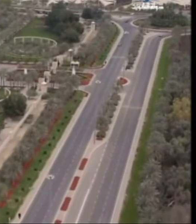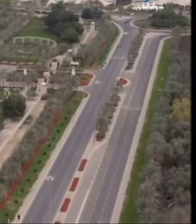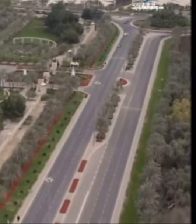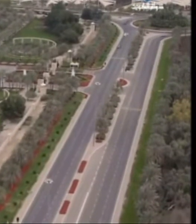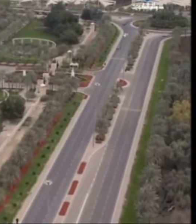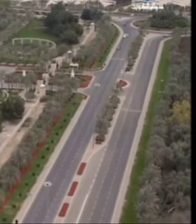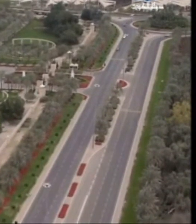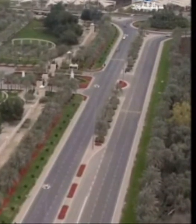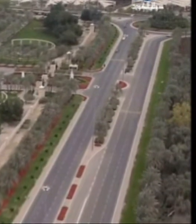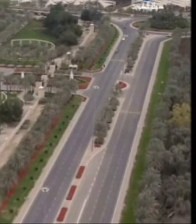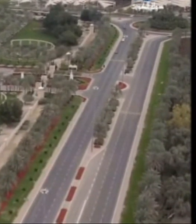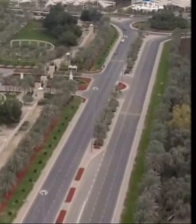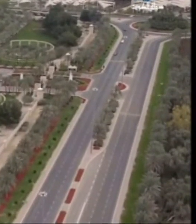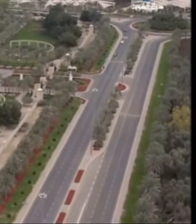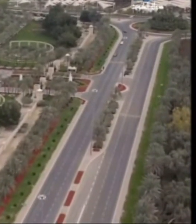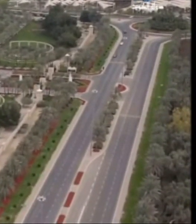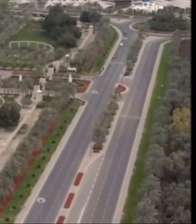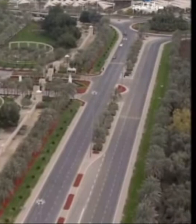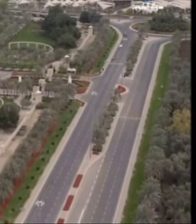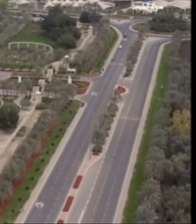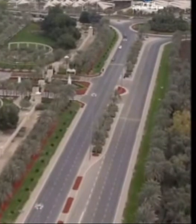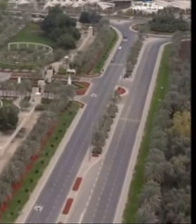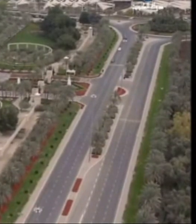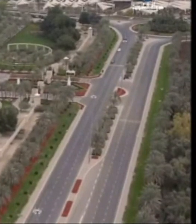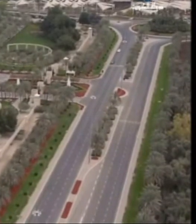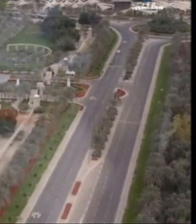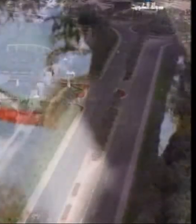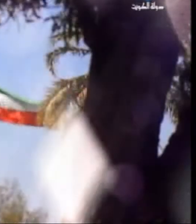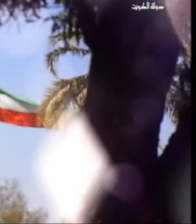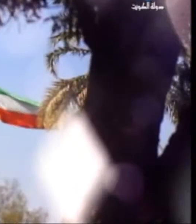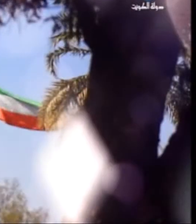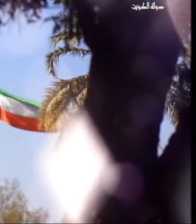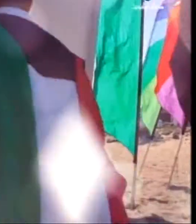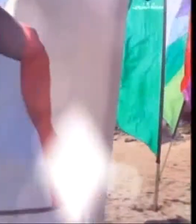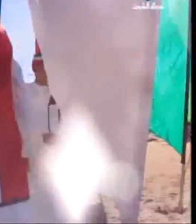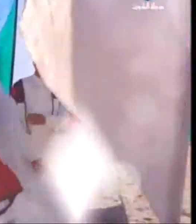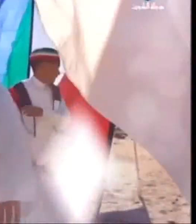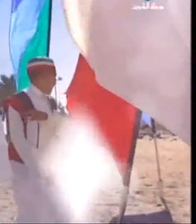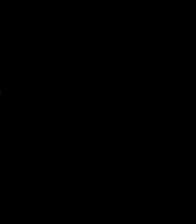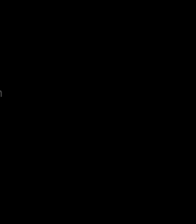عام ناجزة. أسعى لنهضة أمتي.